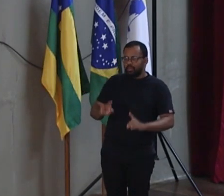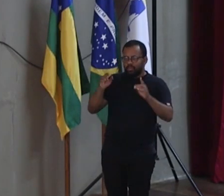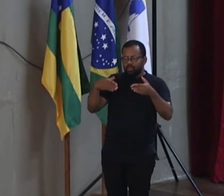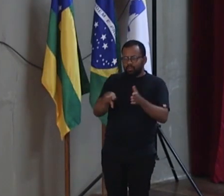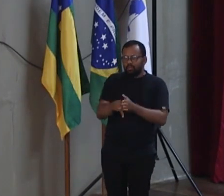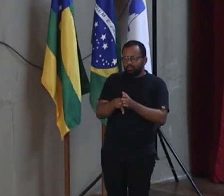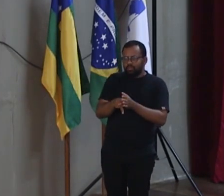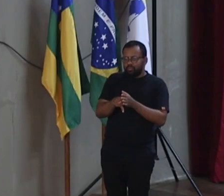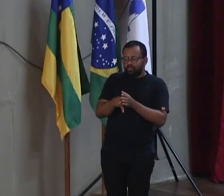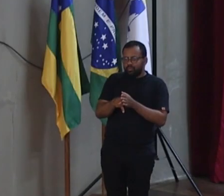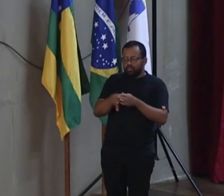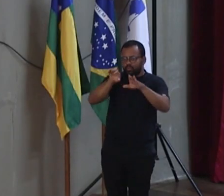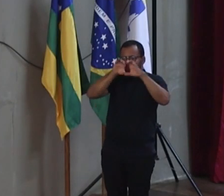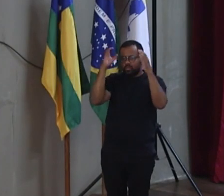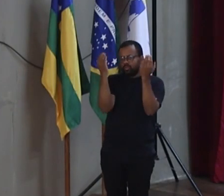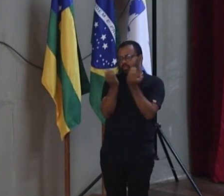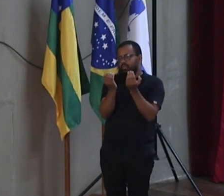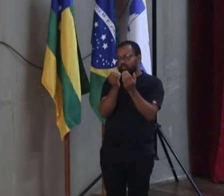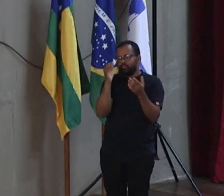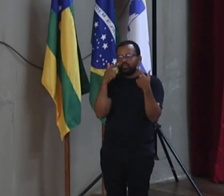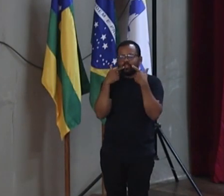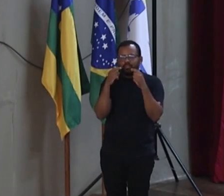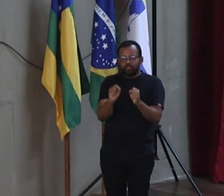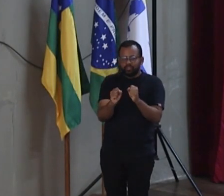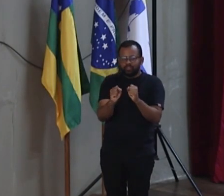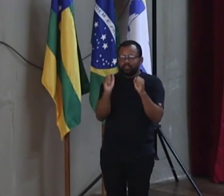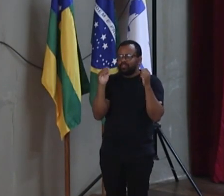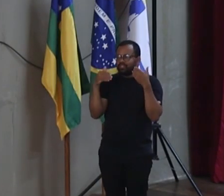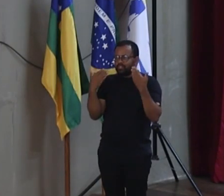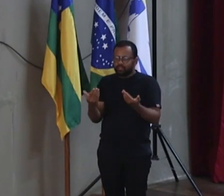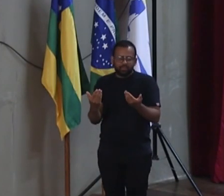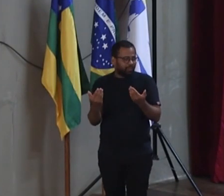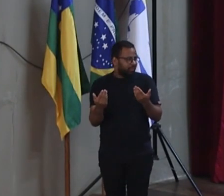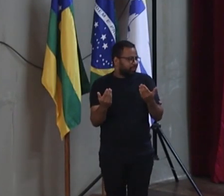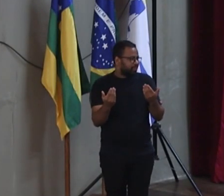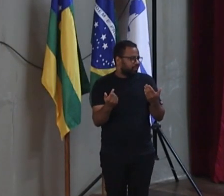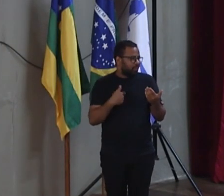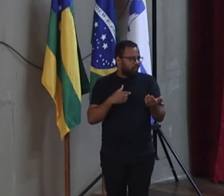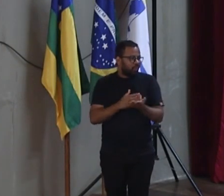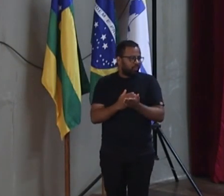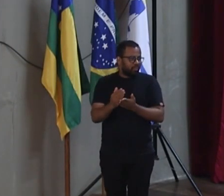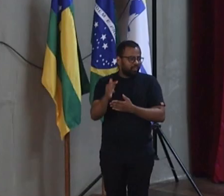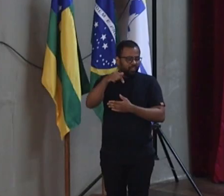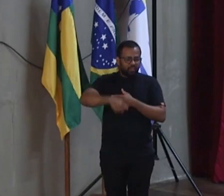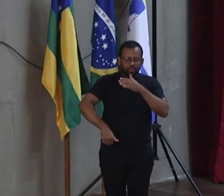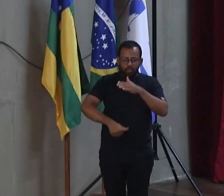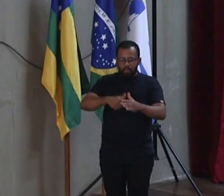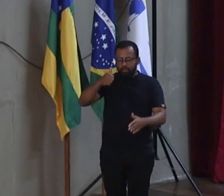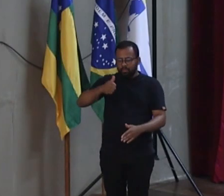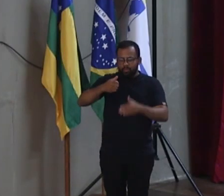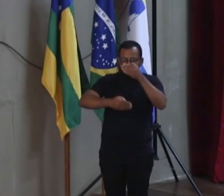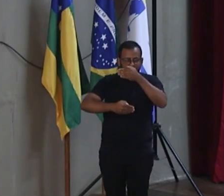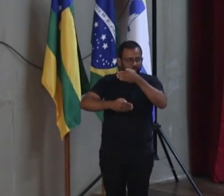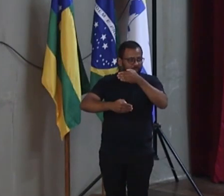especificamente, no Congresso de Linguística Aplicada. Bem, então, começando, esse primeiro